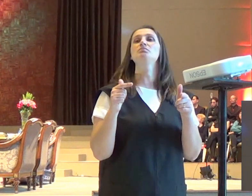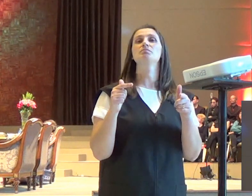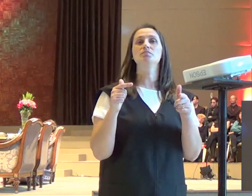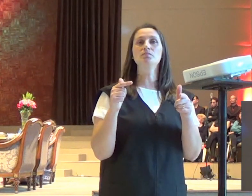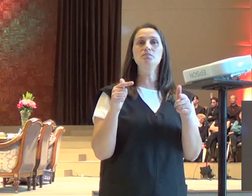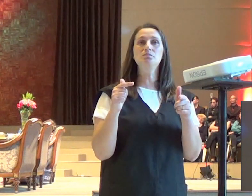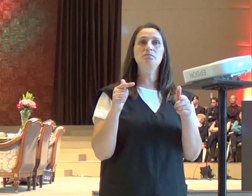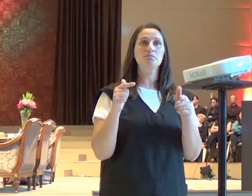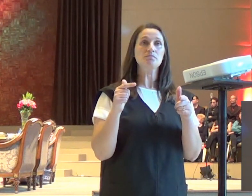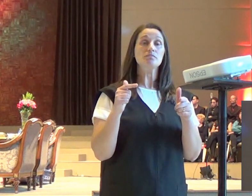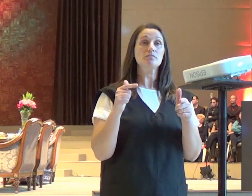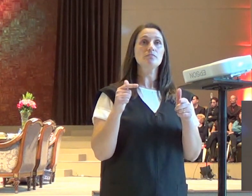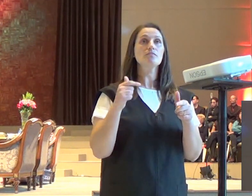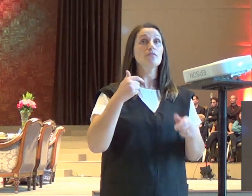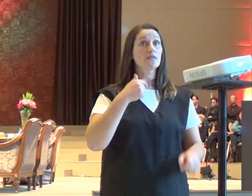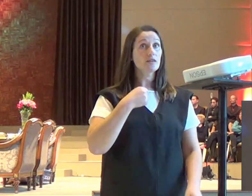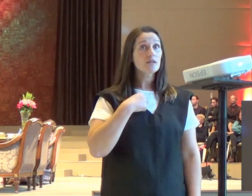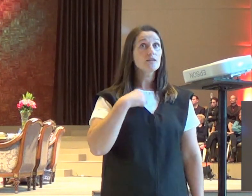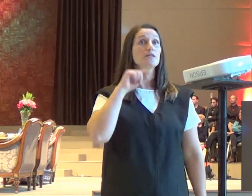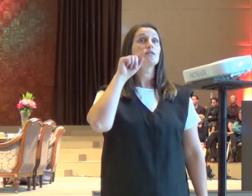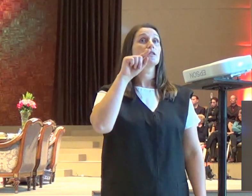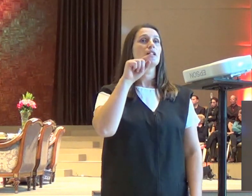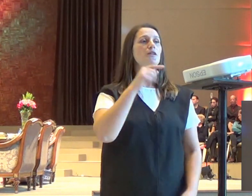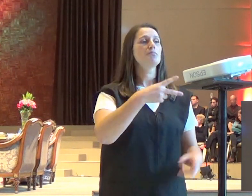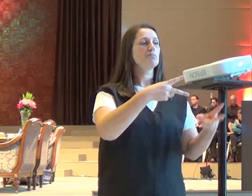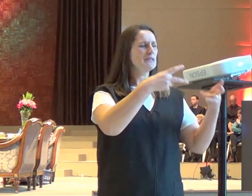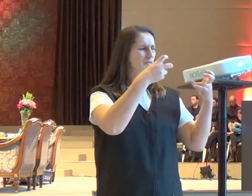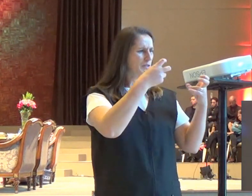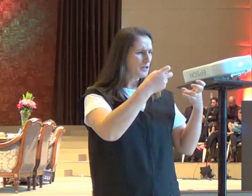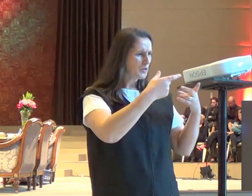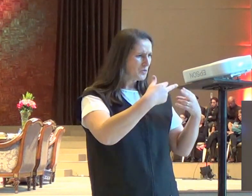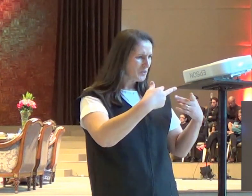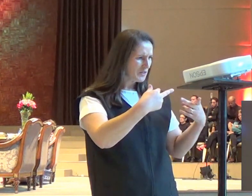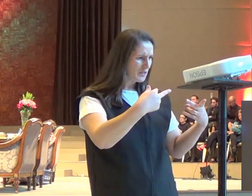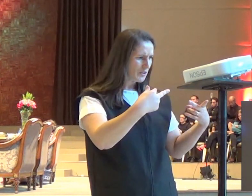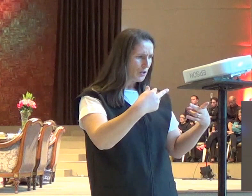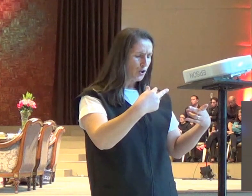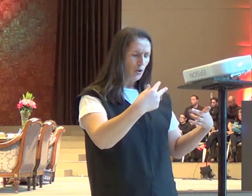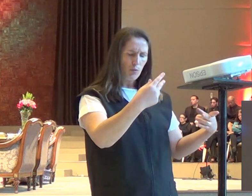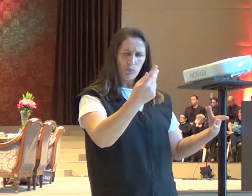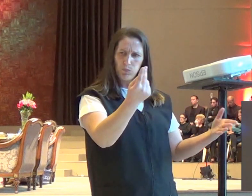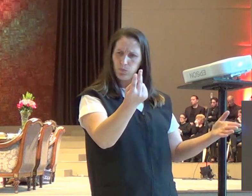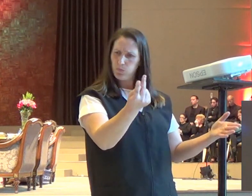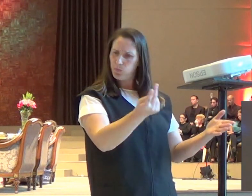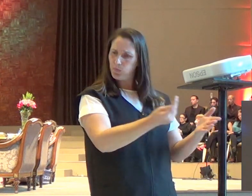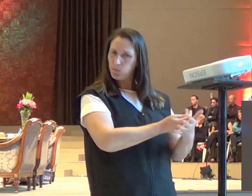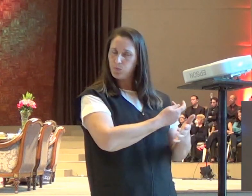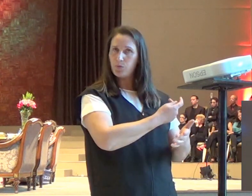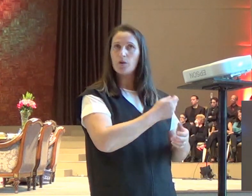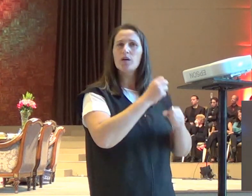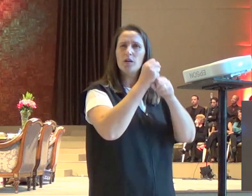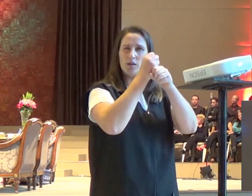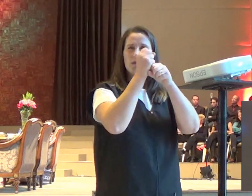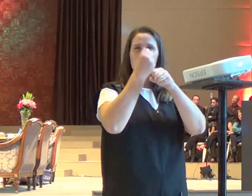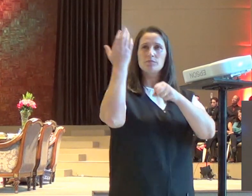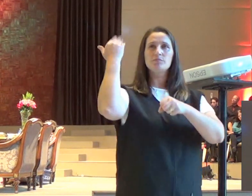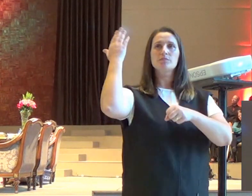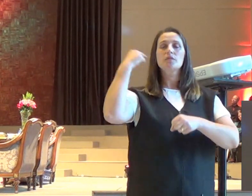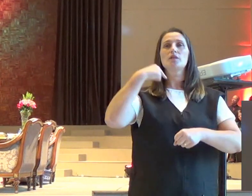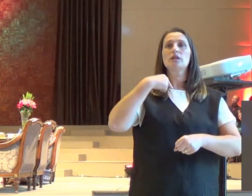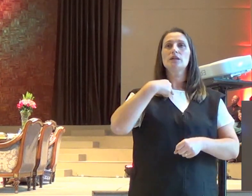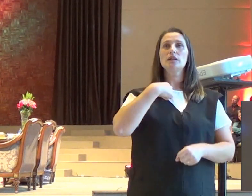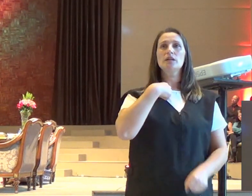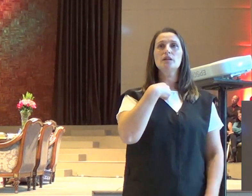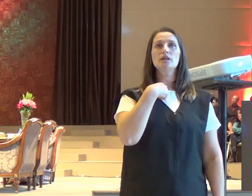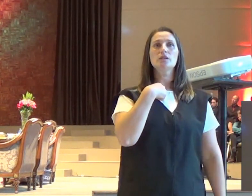e aí a gente vai ver alguns absurdos tão grandes alguns anos atrás eu me deparei com uma situação assim